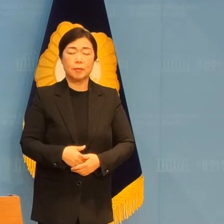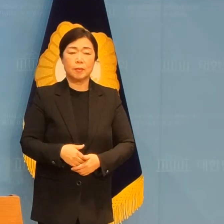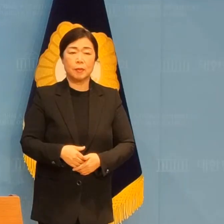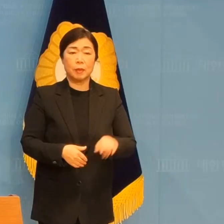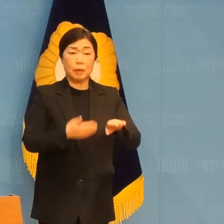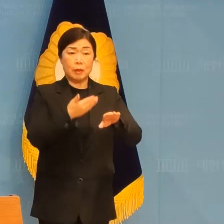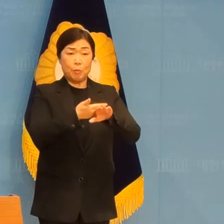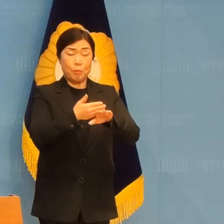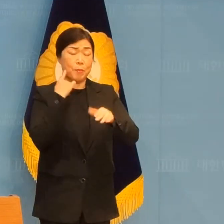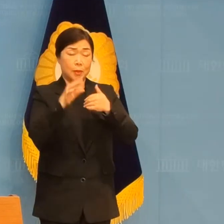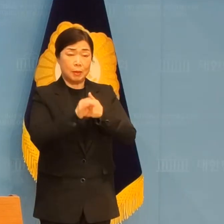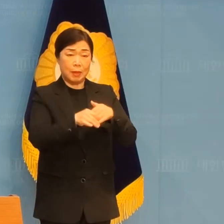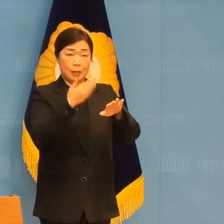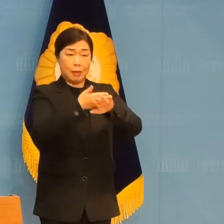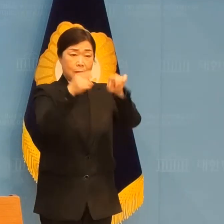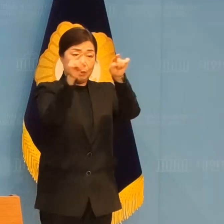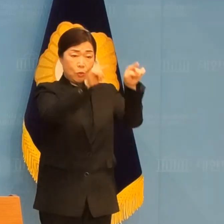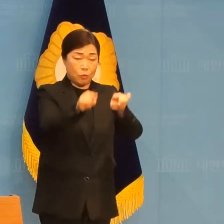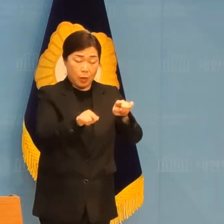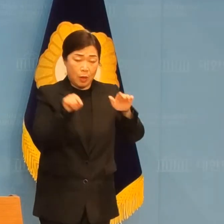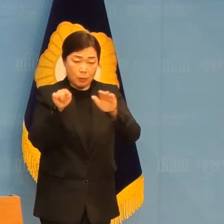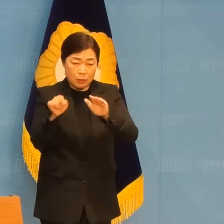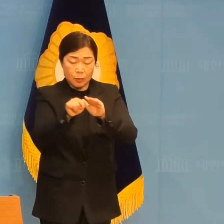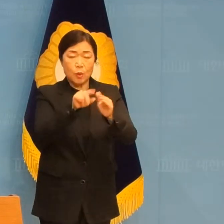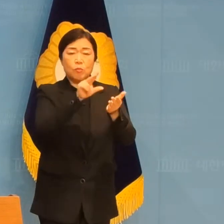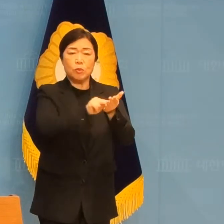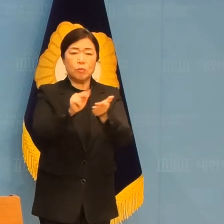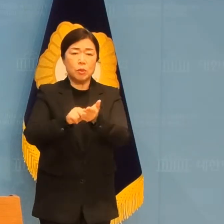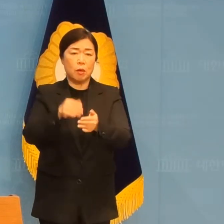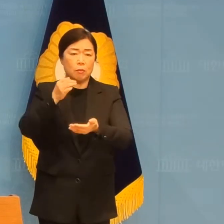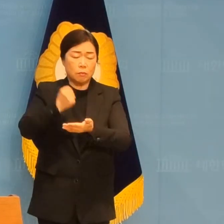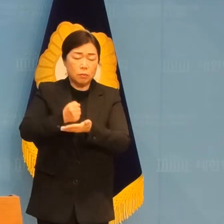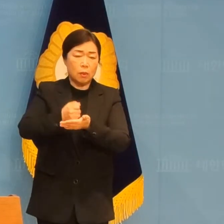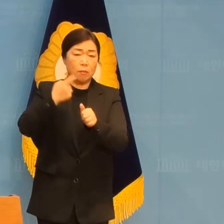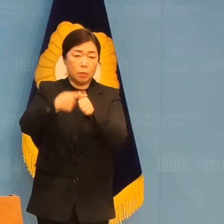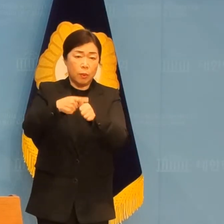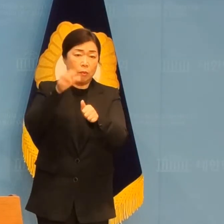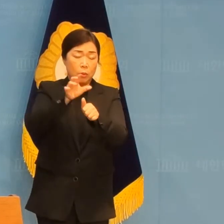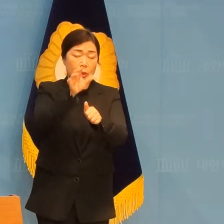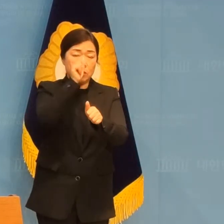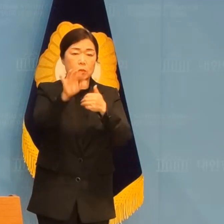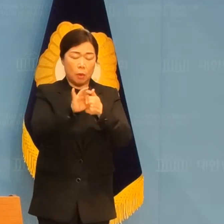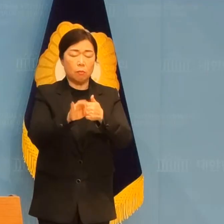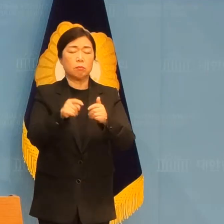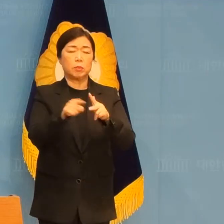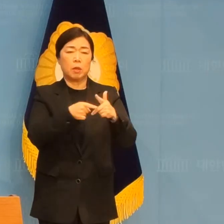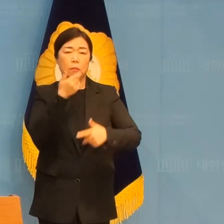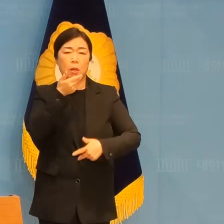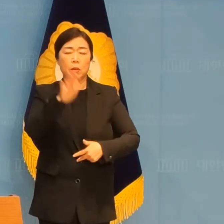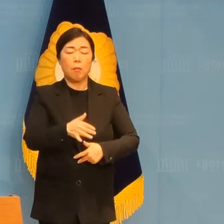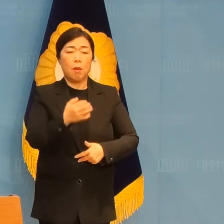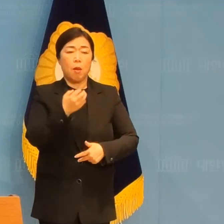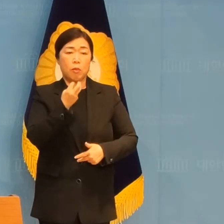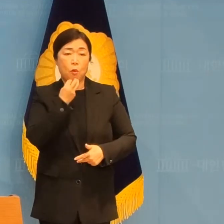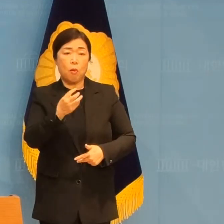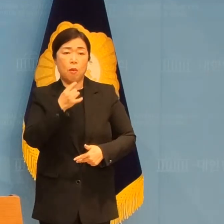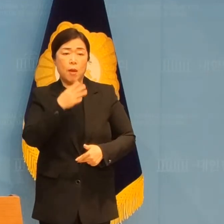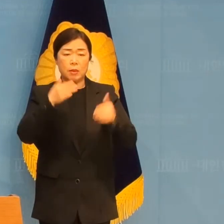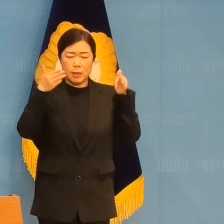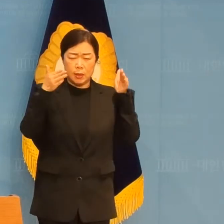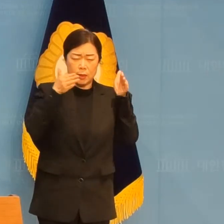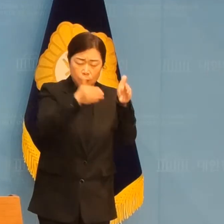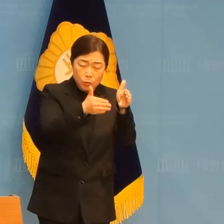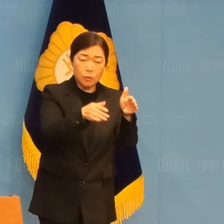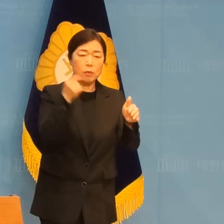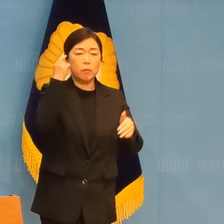겨냥하는 모습은 내년 서울시장 선거를 염두에 둔 정치적 행보라는 의심을 피하기